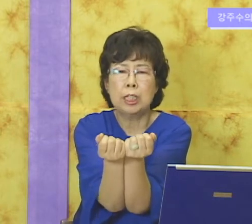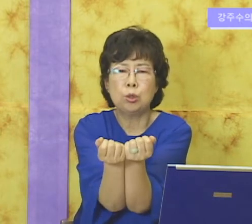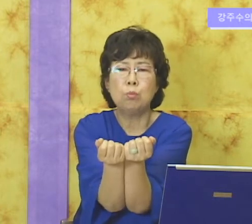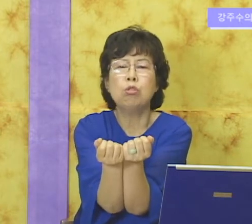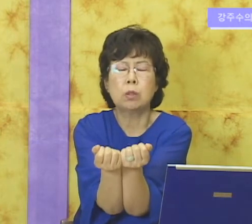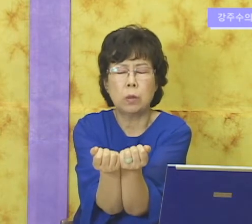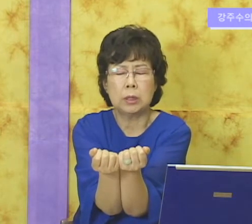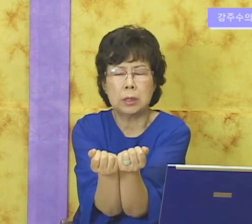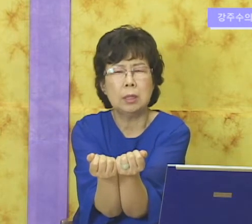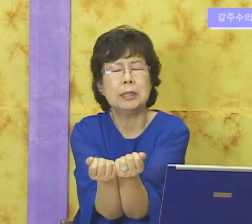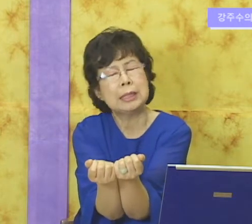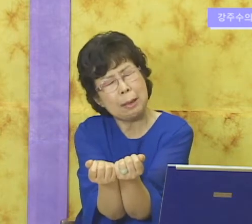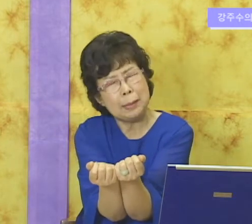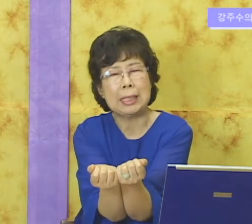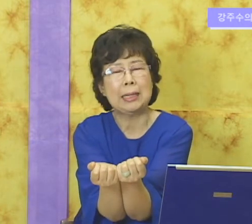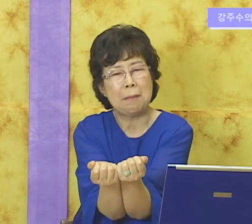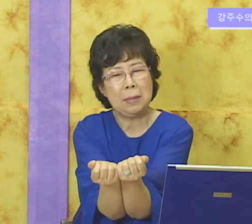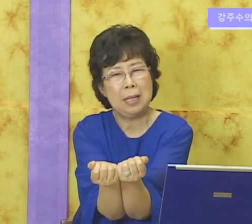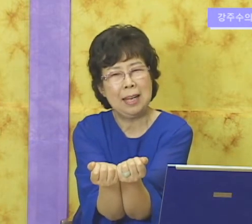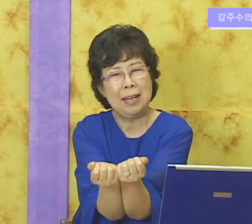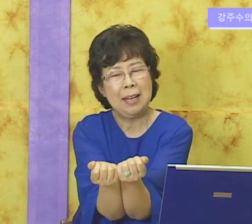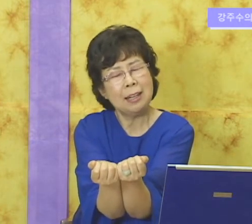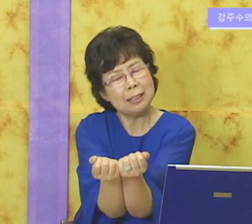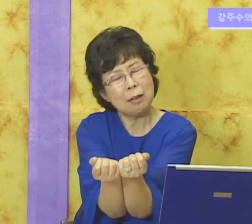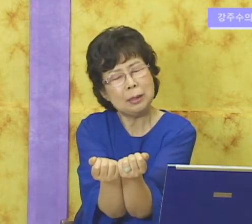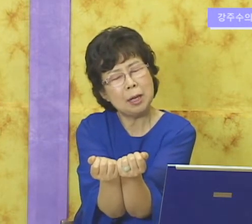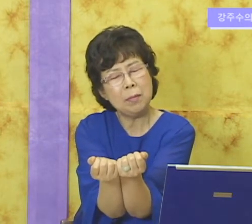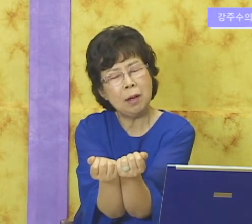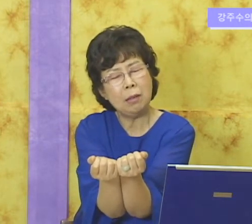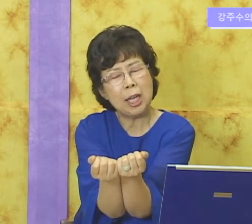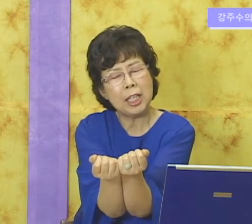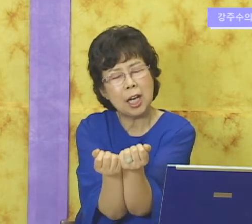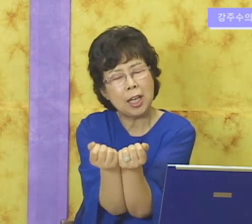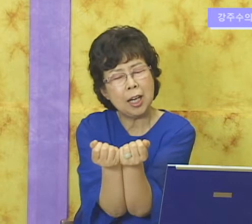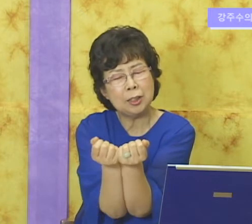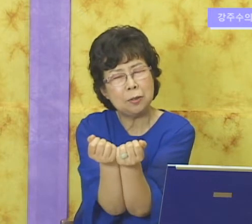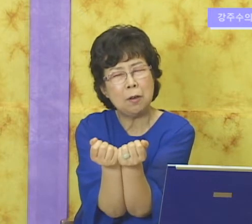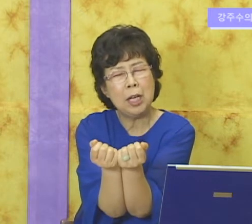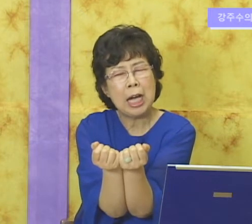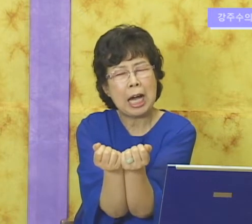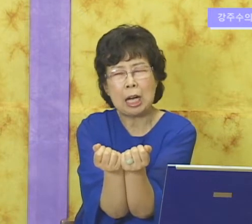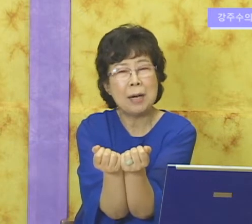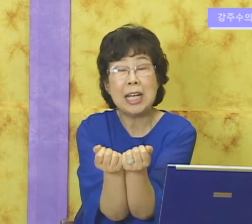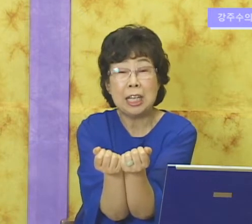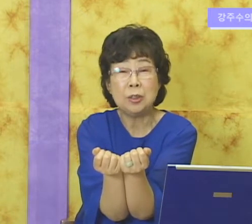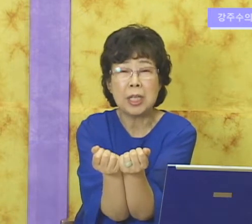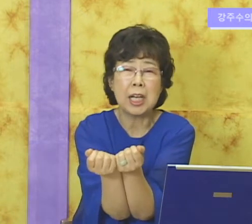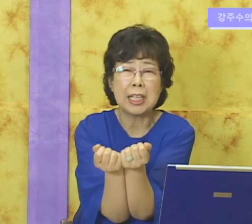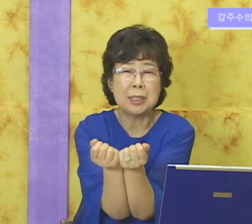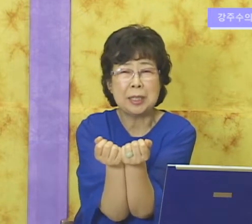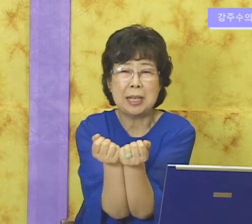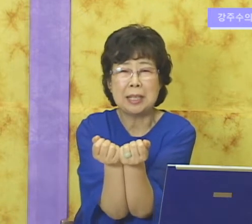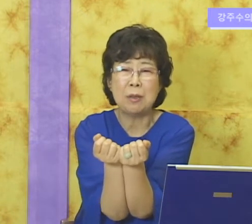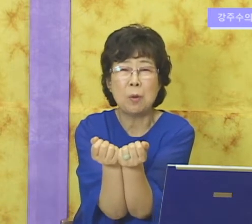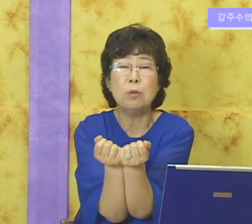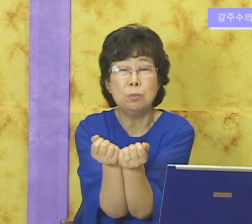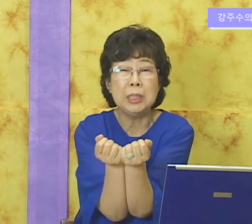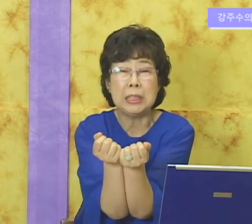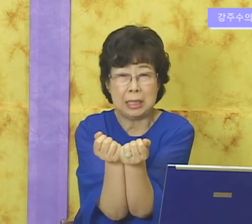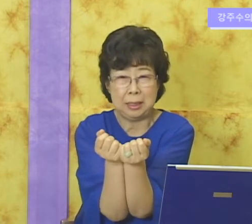붙여가지고 묶어서 잠을 잤답니다. 그 잠을 자면 애기가 깨가지고 가만히 안 있죠. 애기가 깨서 이렇게 몸을 움직이지